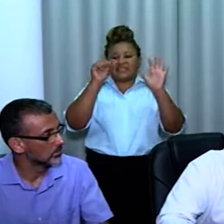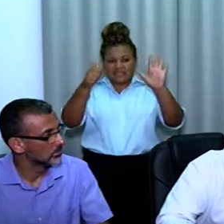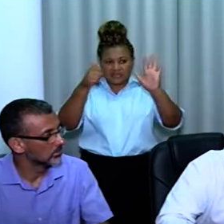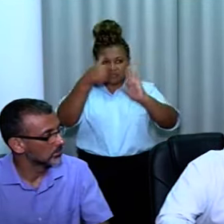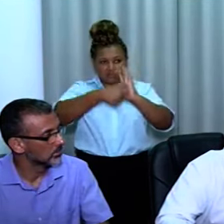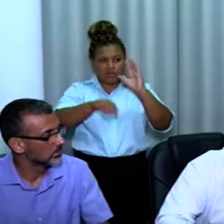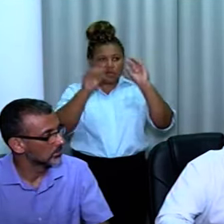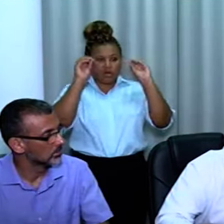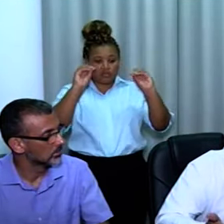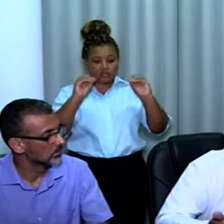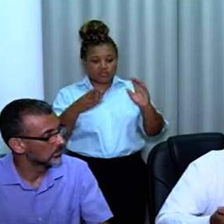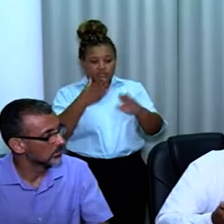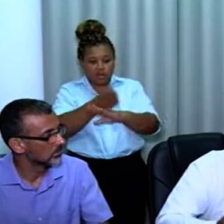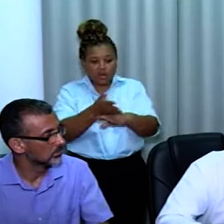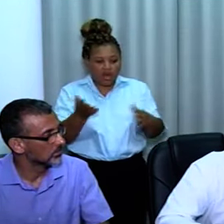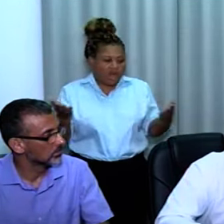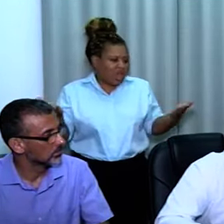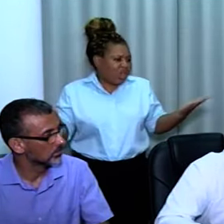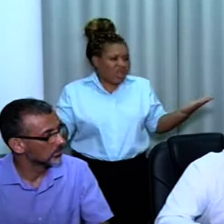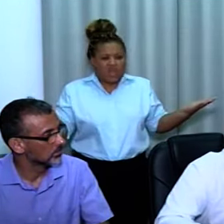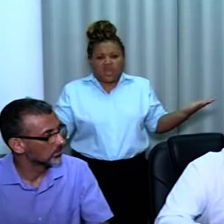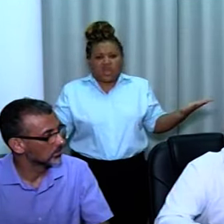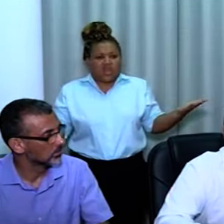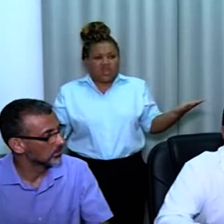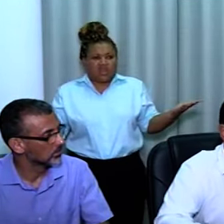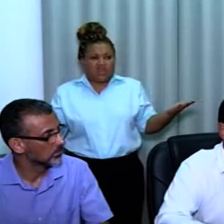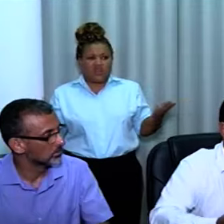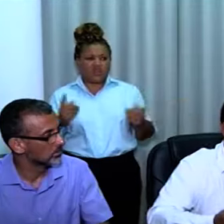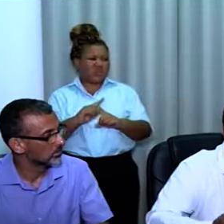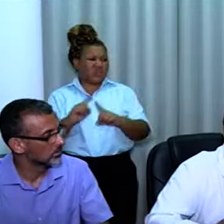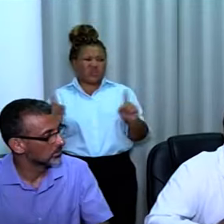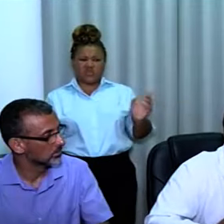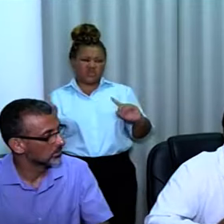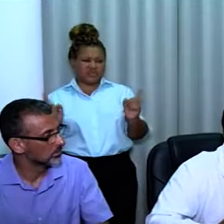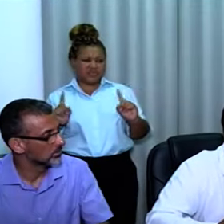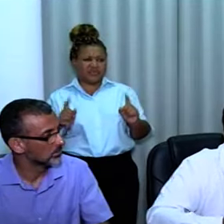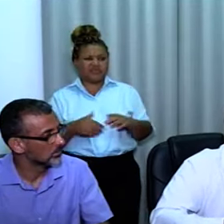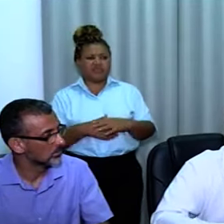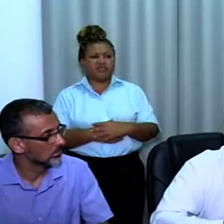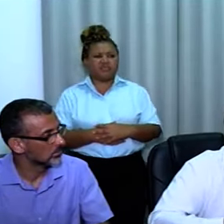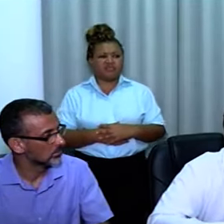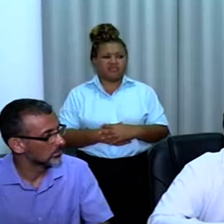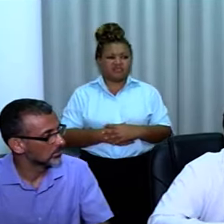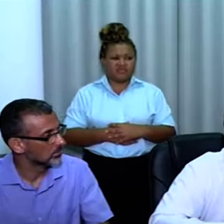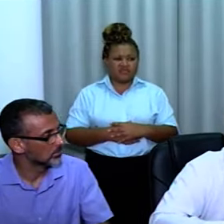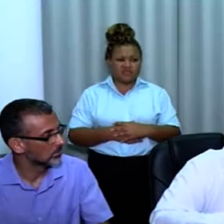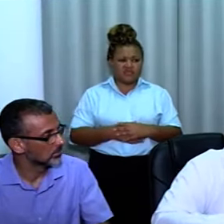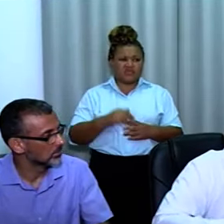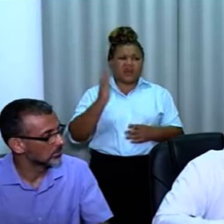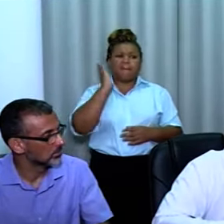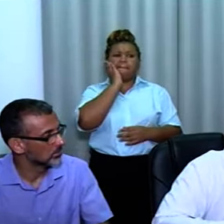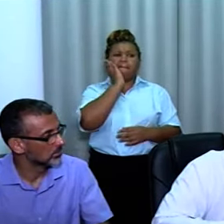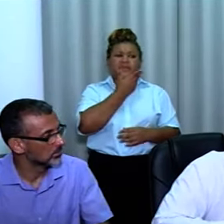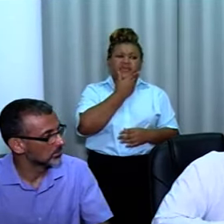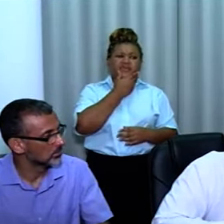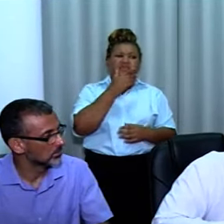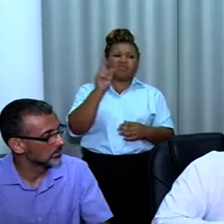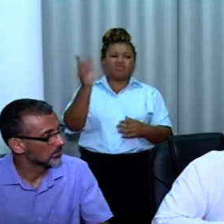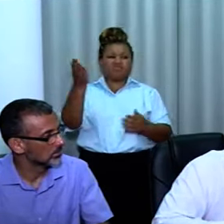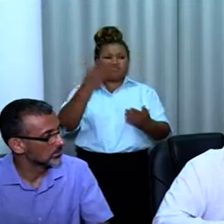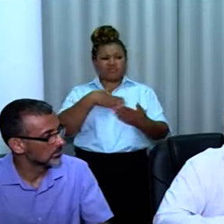débrouille. So, il n'y a pas besoin qu'il nous. De façon selfish, nous avons acheté tout pour nous stocker, pour nous avoir des ressources, nous avons l'argent pour